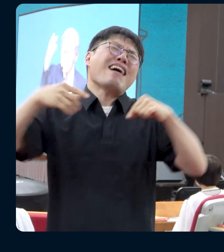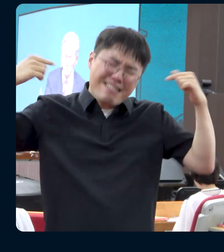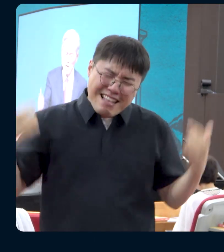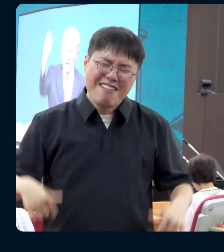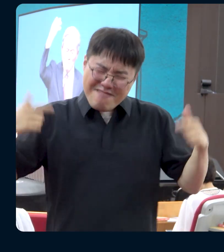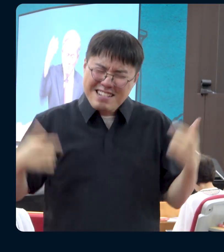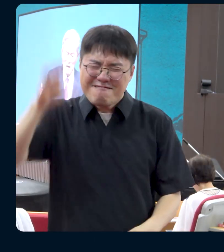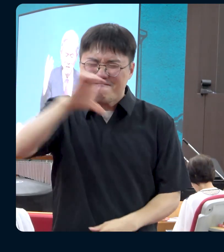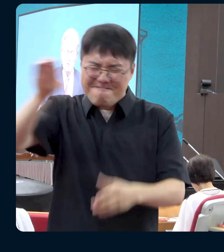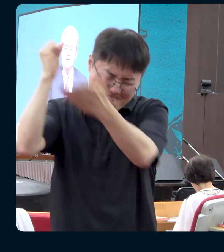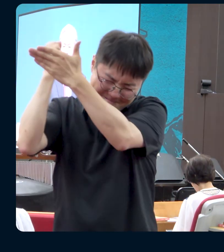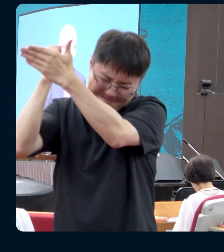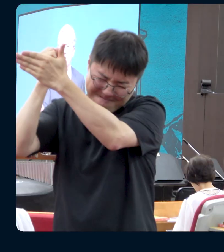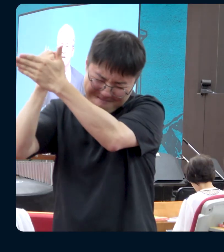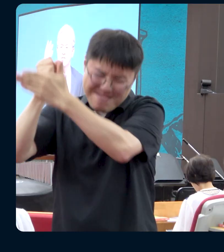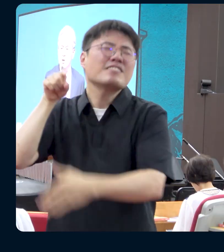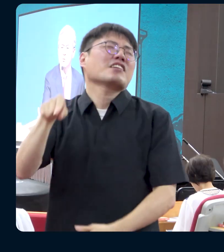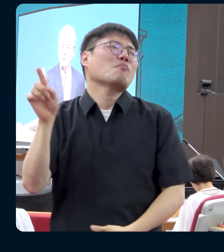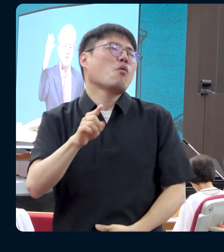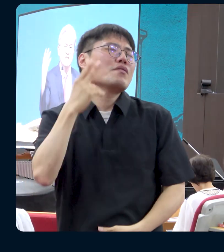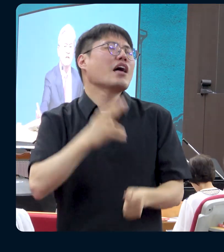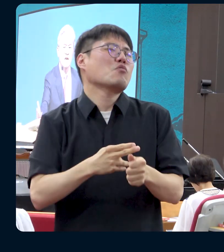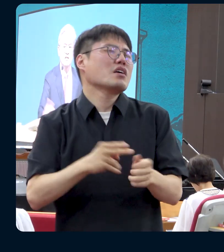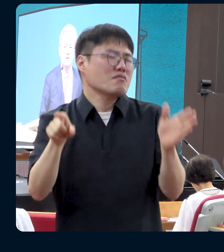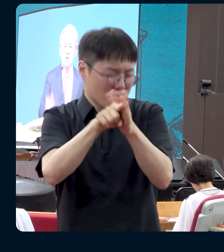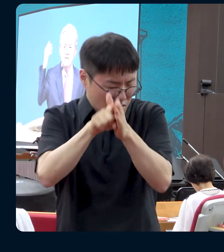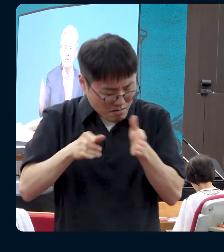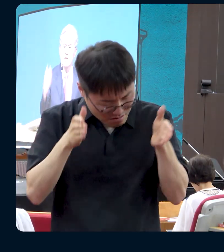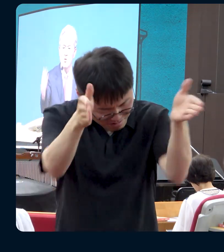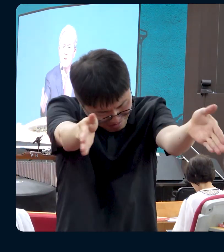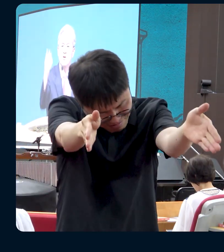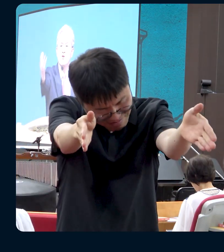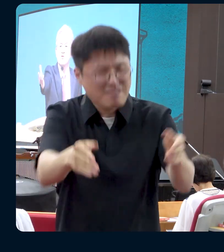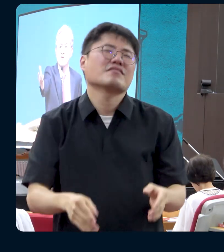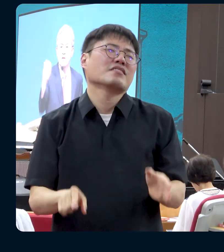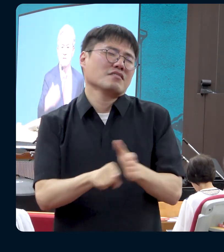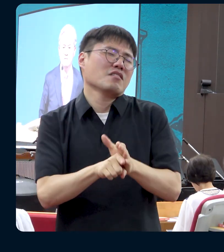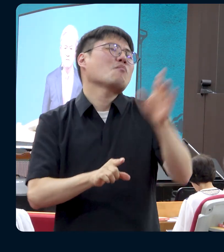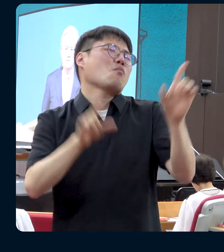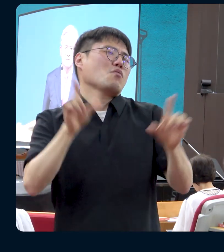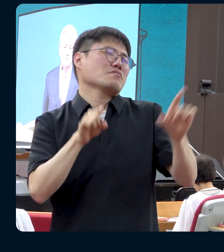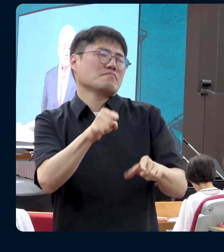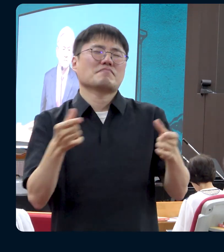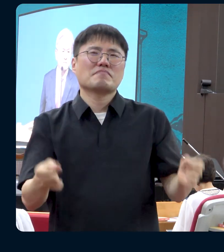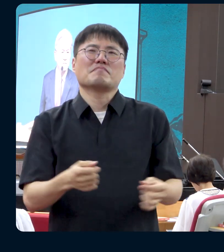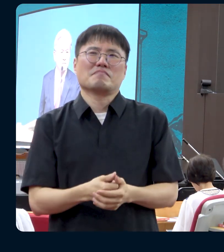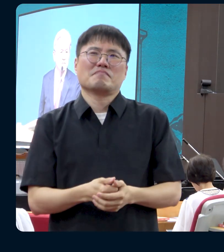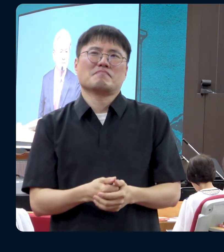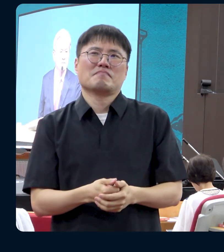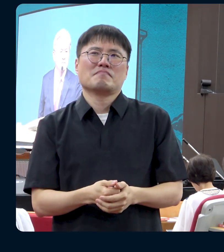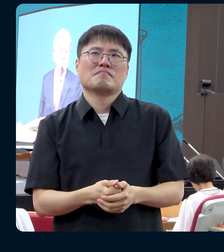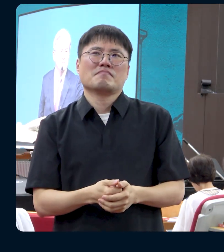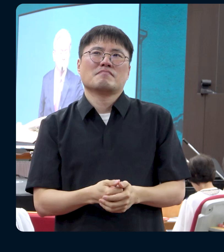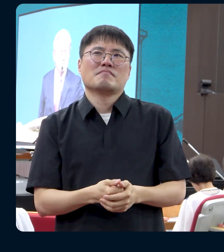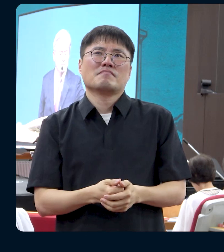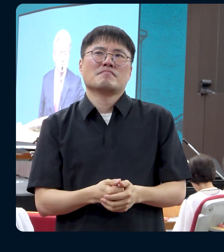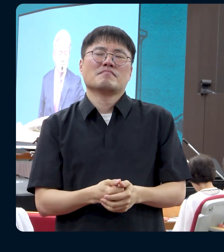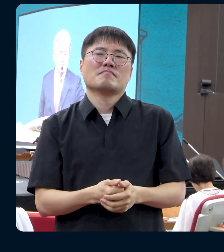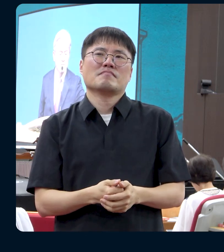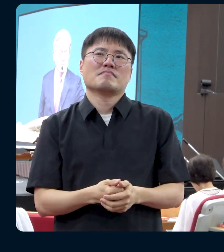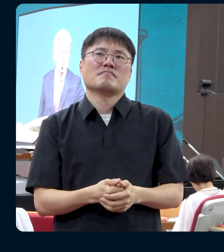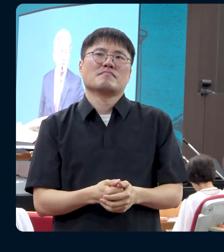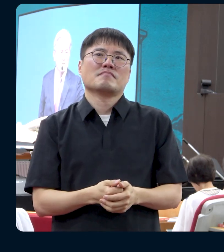교만을 날마다 십자가에 못 박는 것, 이게 사도 바울의 신앙의 길이고, 이게 사도 바울의 영성이에요.